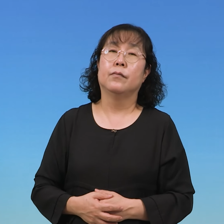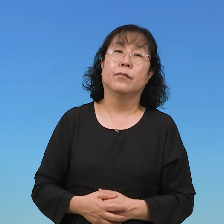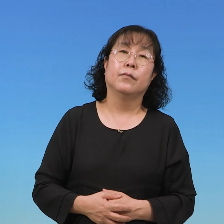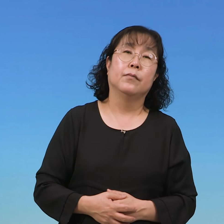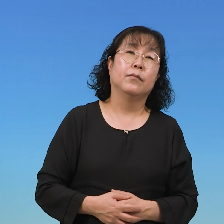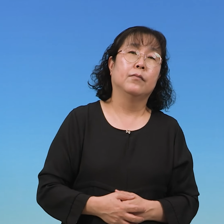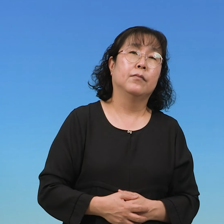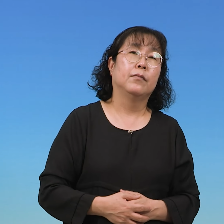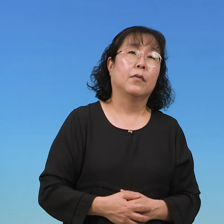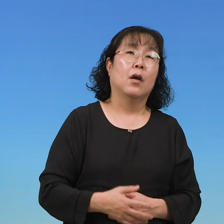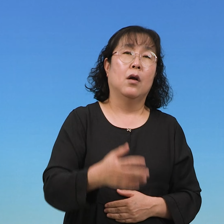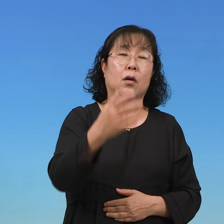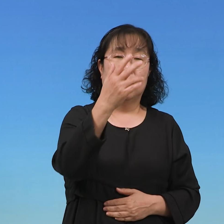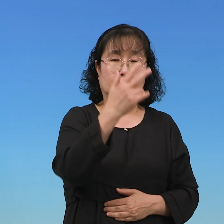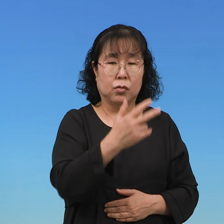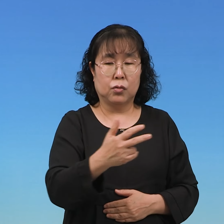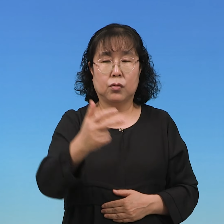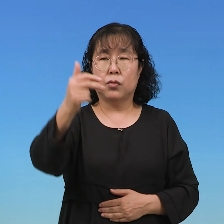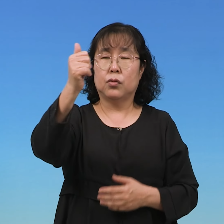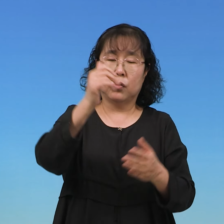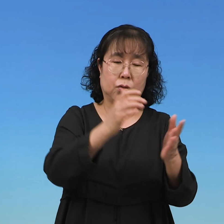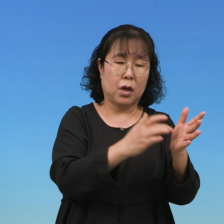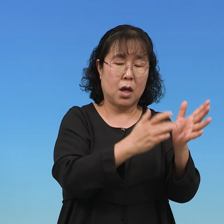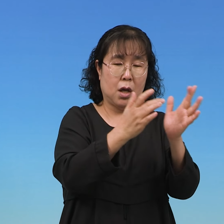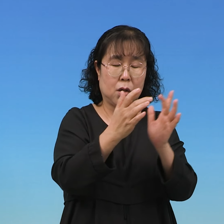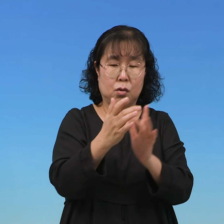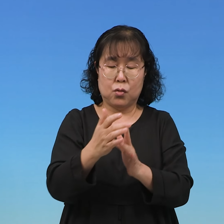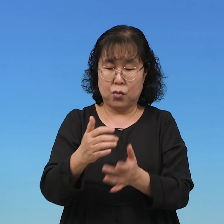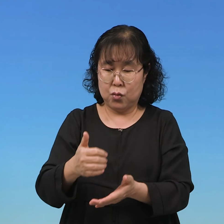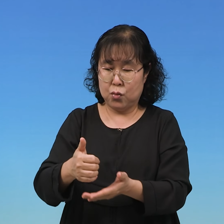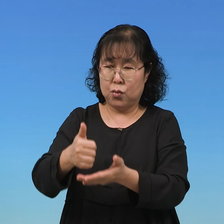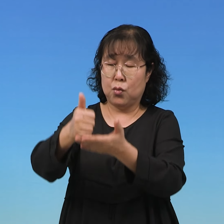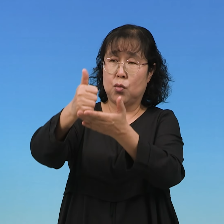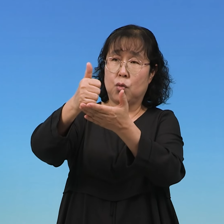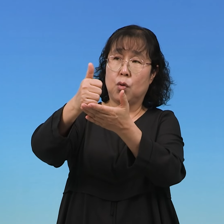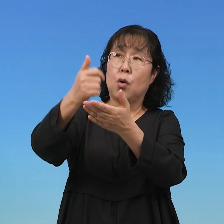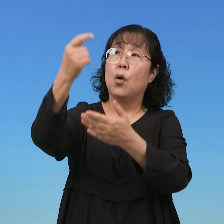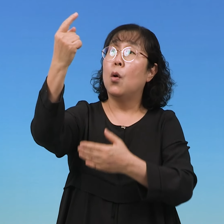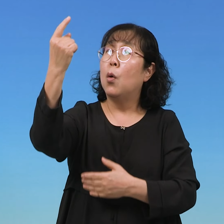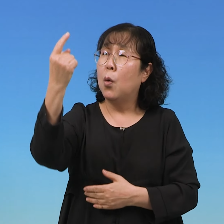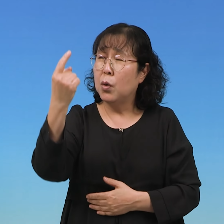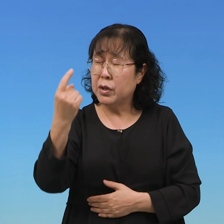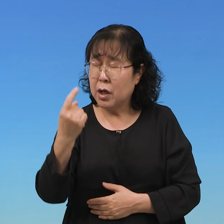주 예수 오셔서 내